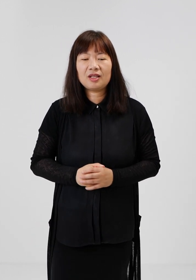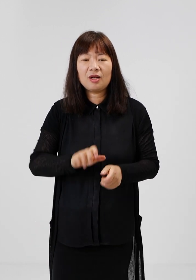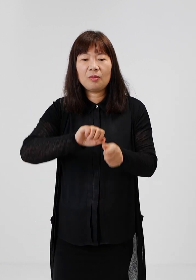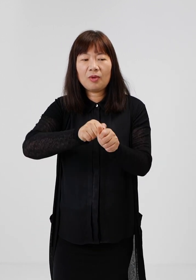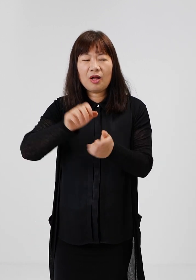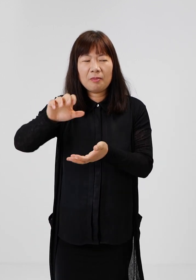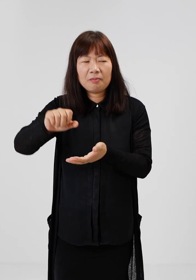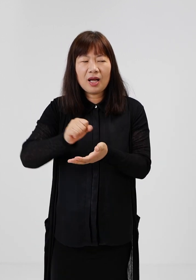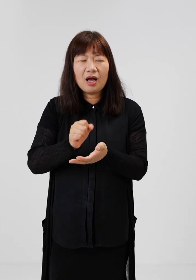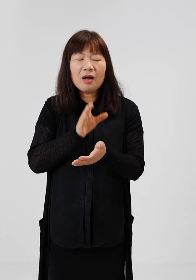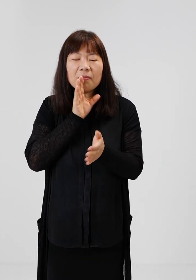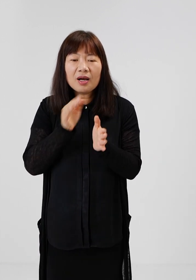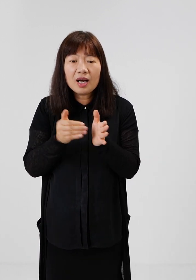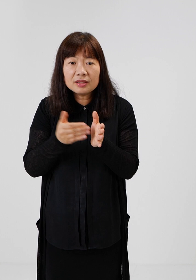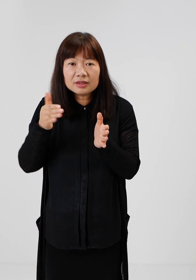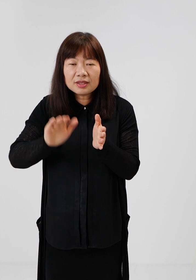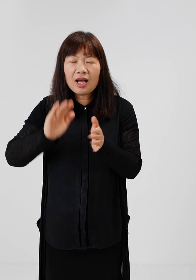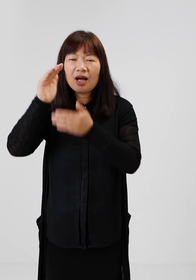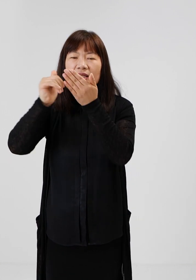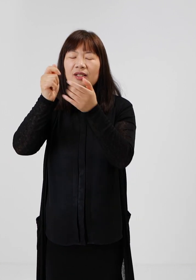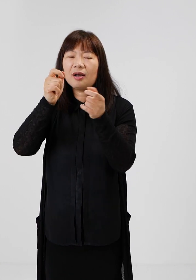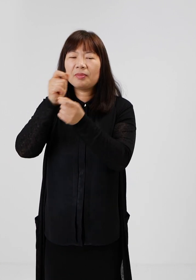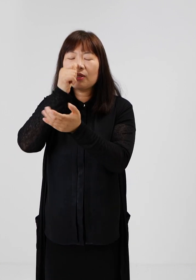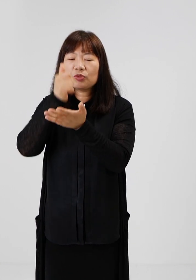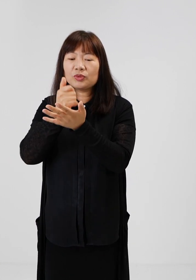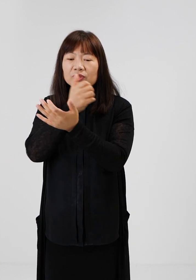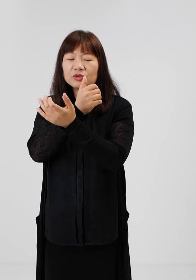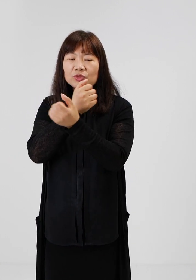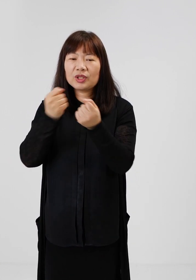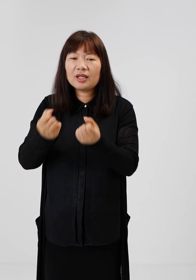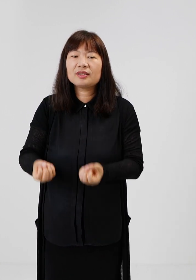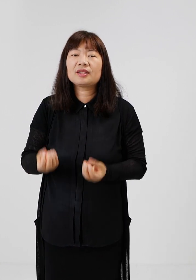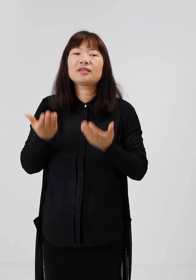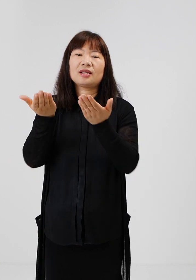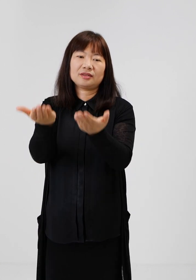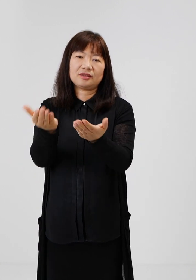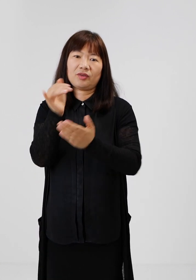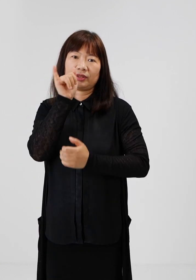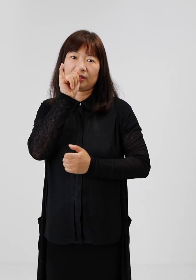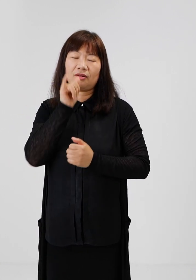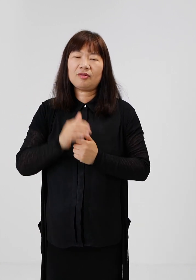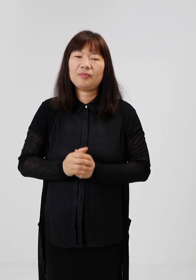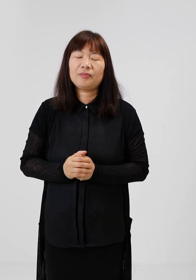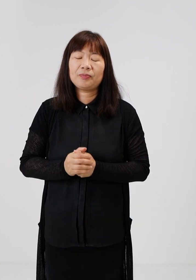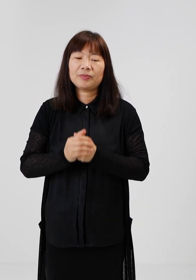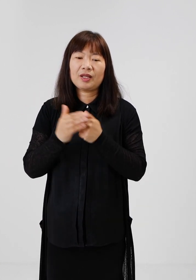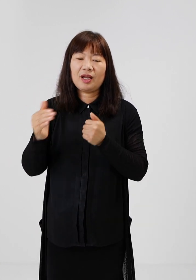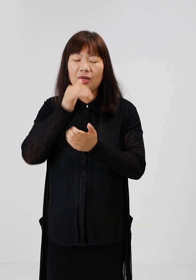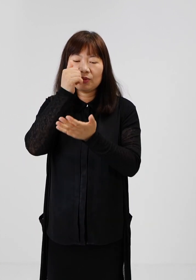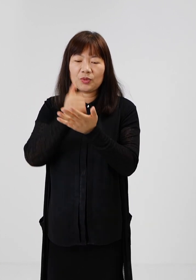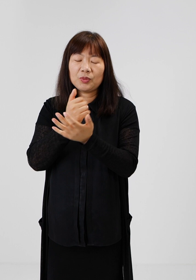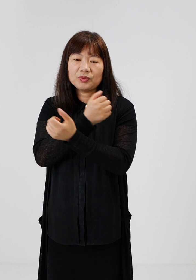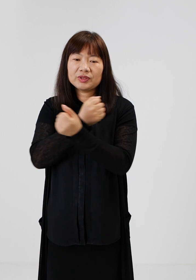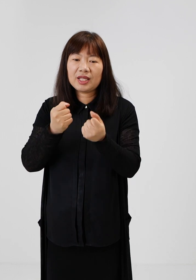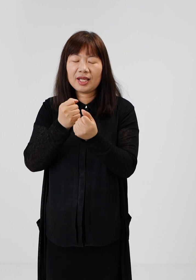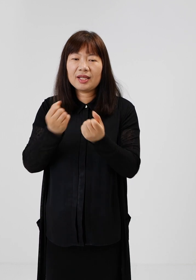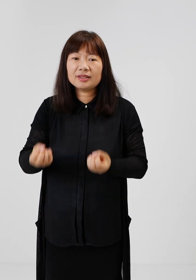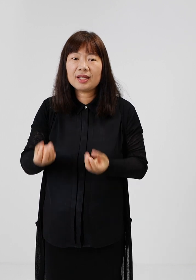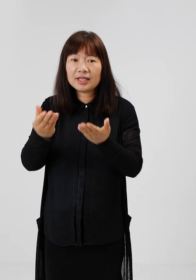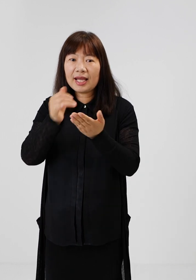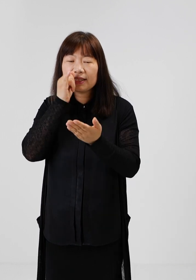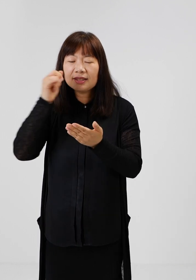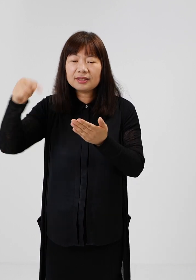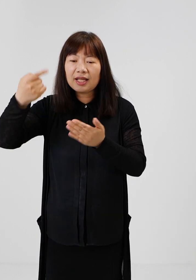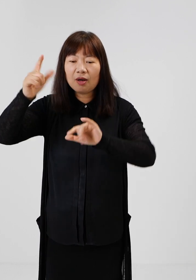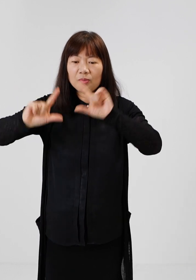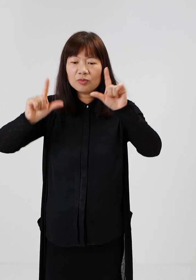벌을 받는 건 받는 거고 하나님 앞에 속죄 제사를 드려야 돼요. 그래서 그 속죄 제사 드리는 다음